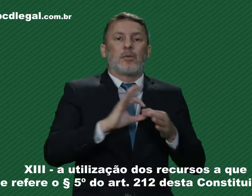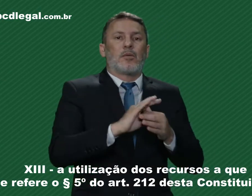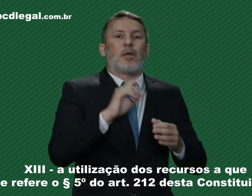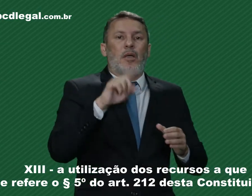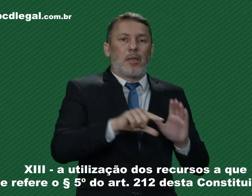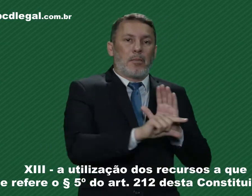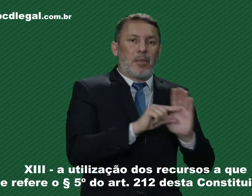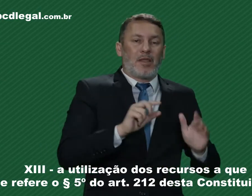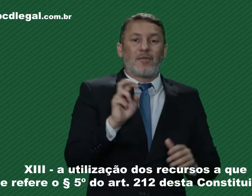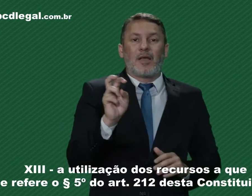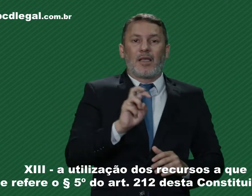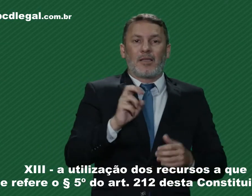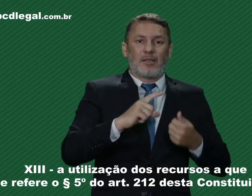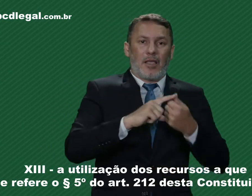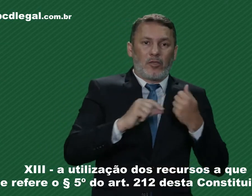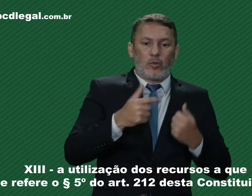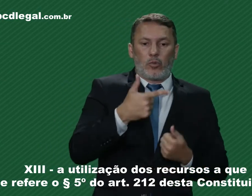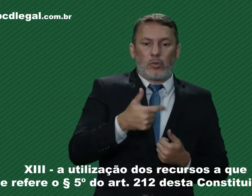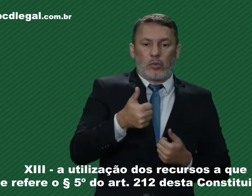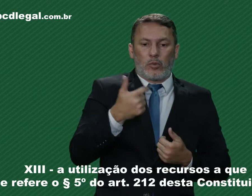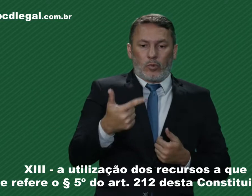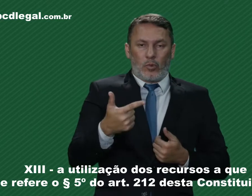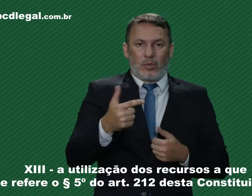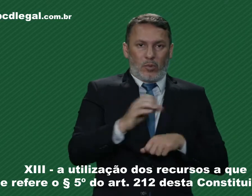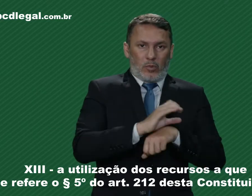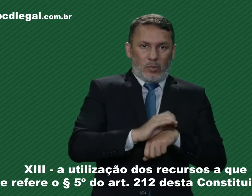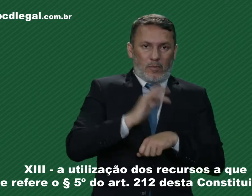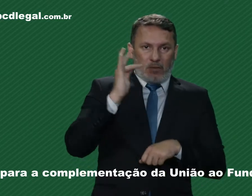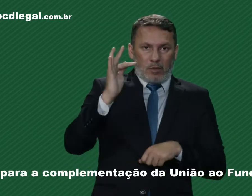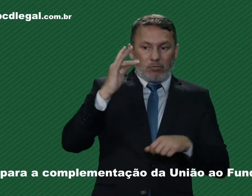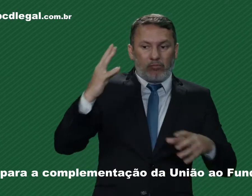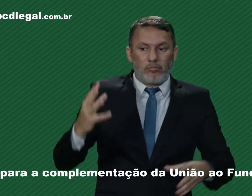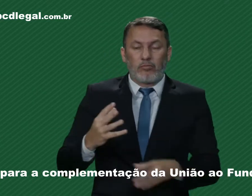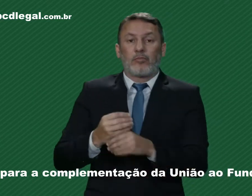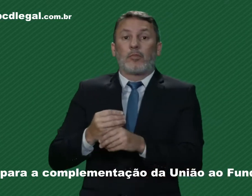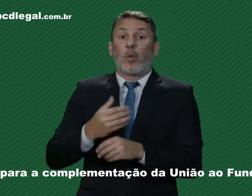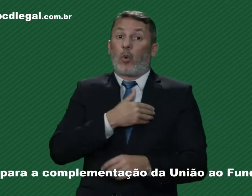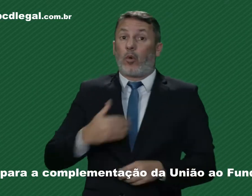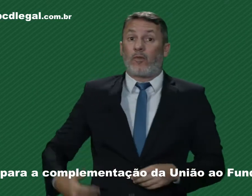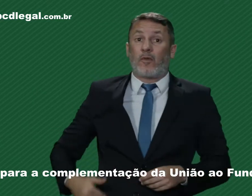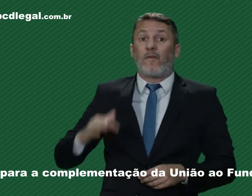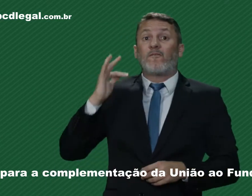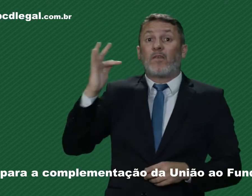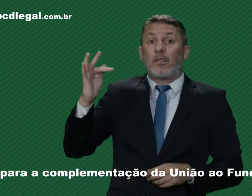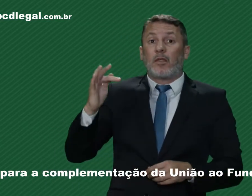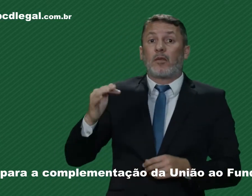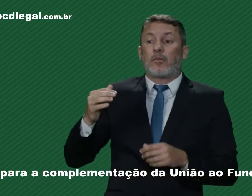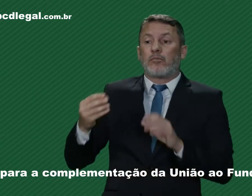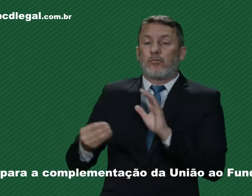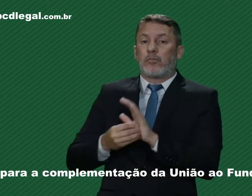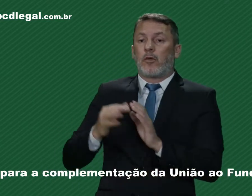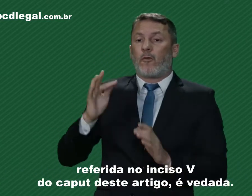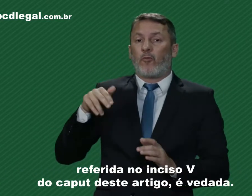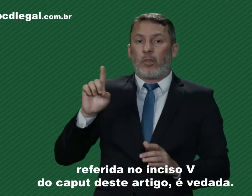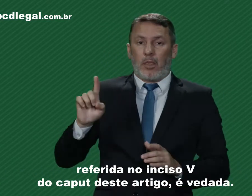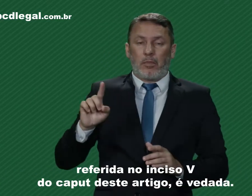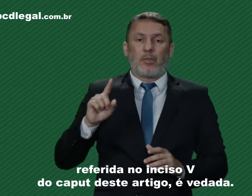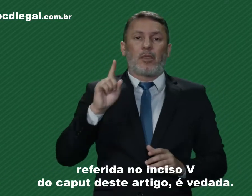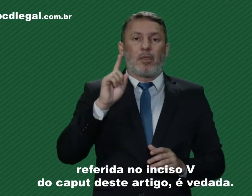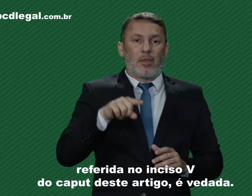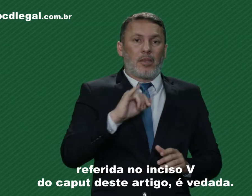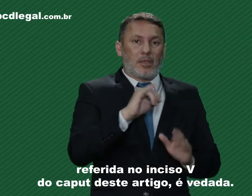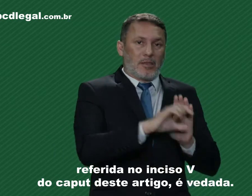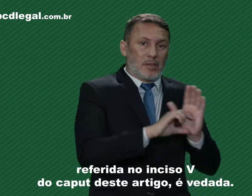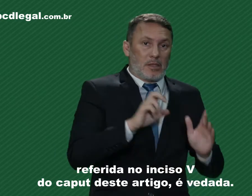refere o parágrafo 5º do artigo 212 desta Constituição para a complementação da União ao Fundeb, referida